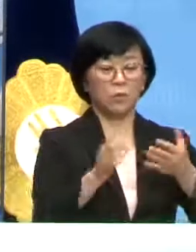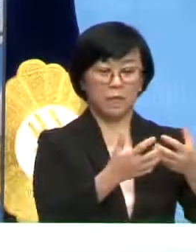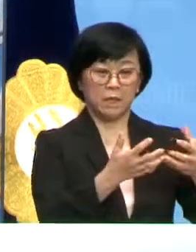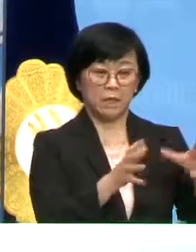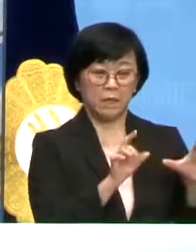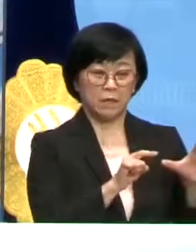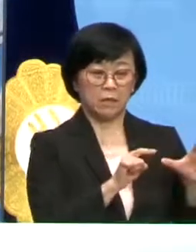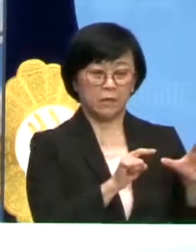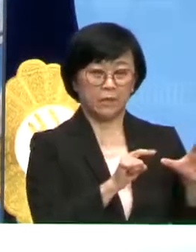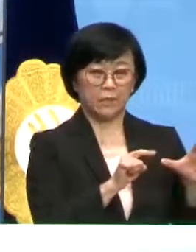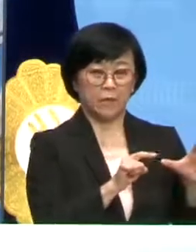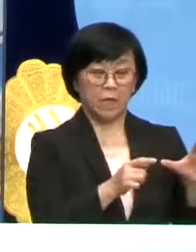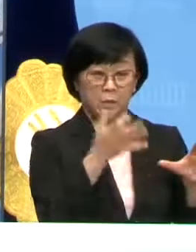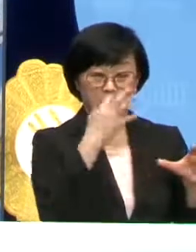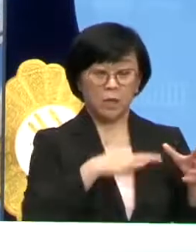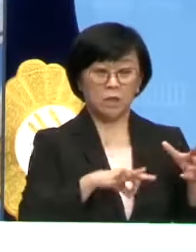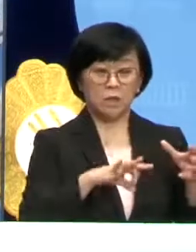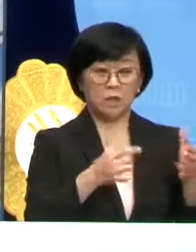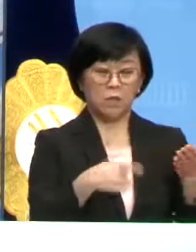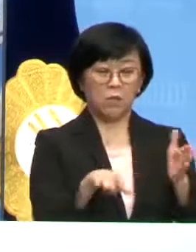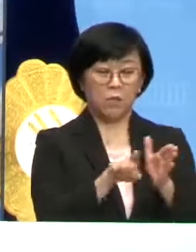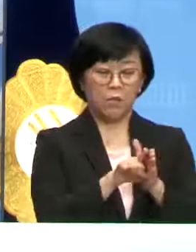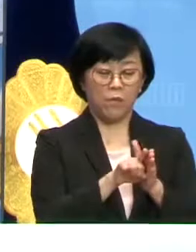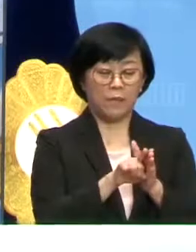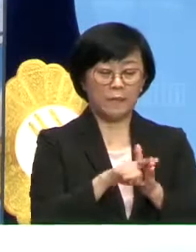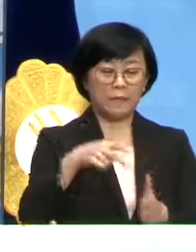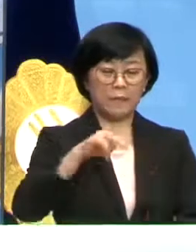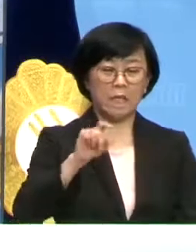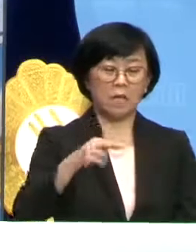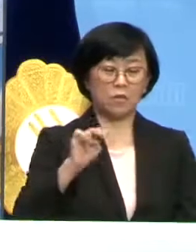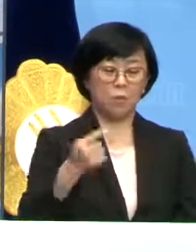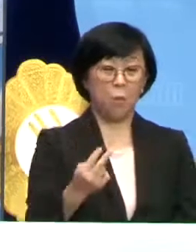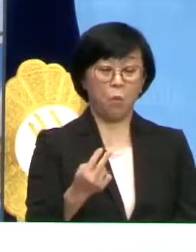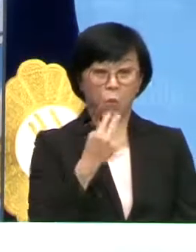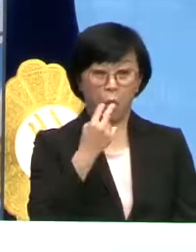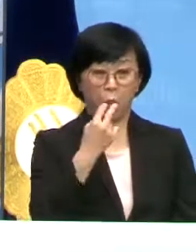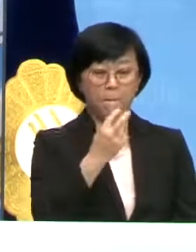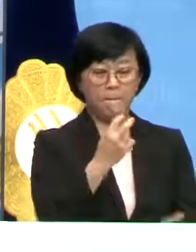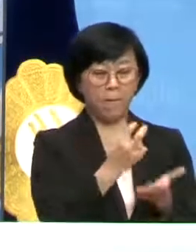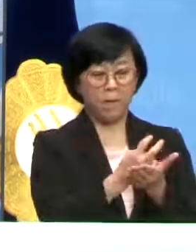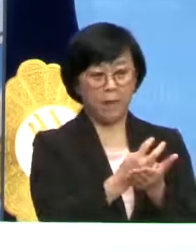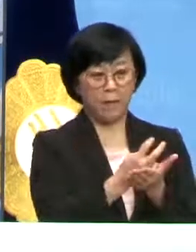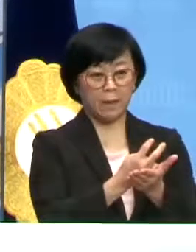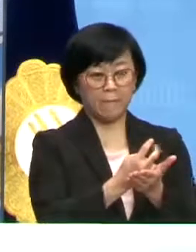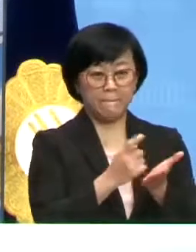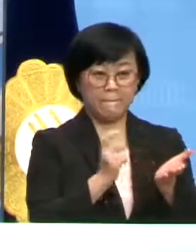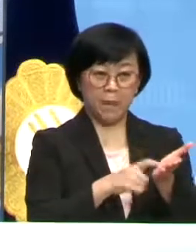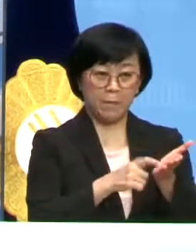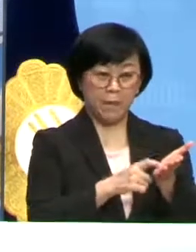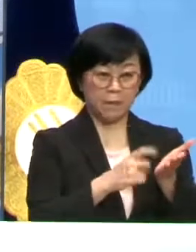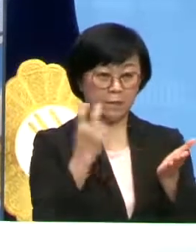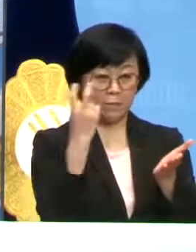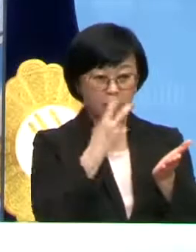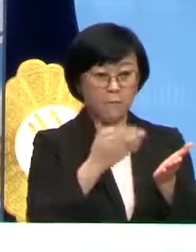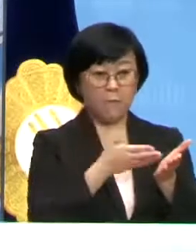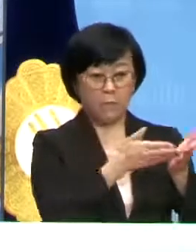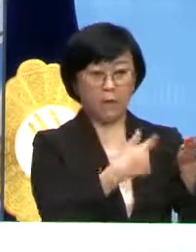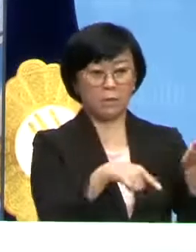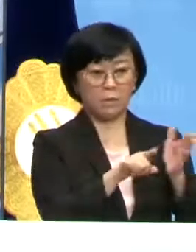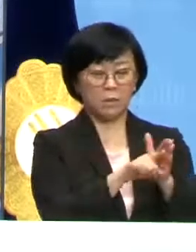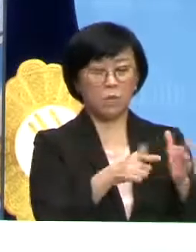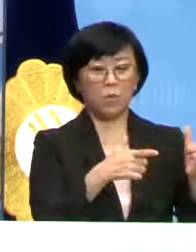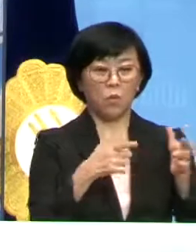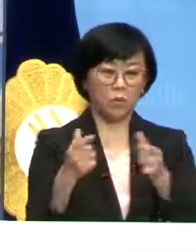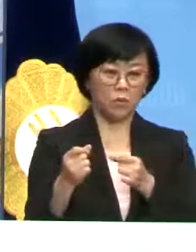소비자의 편익을 위한 실손 보험 청구 관사의 관련해 법안 중 속기 심히 와 입법 촉구 를 위한 공동성명